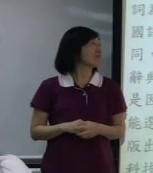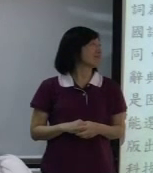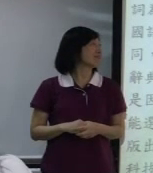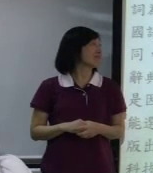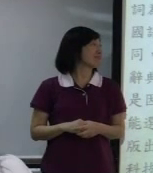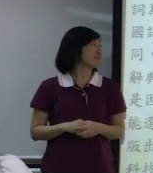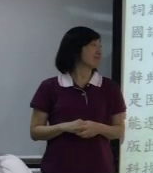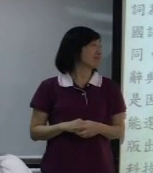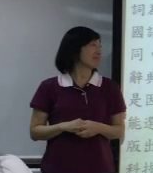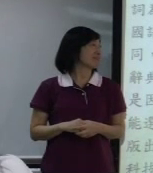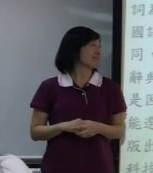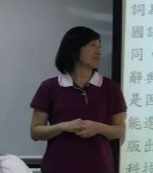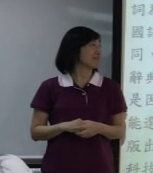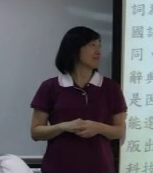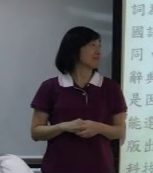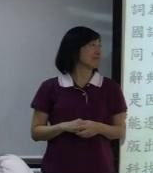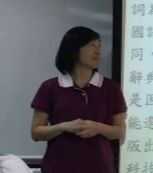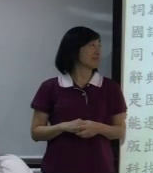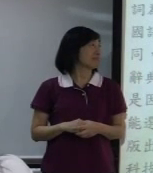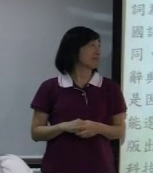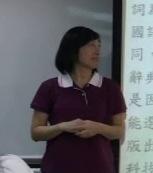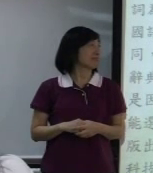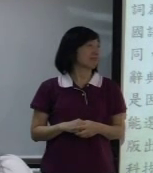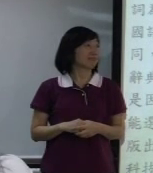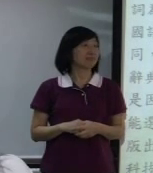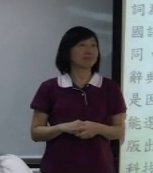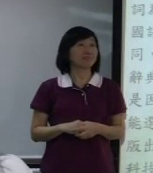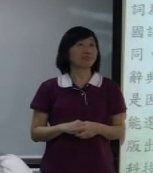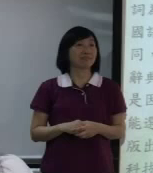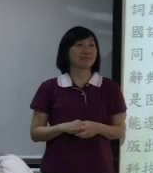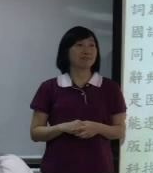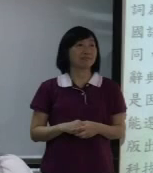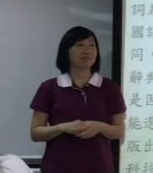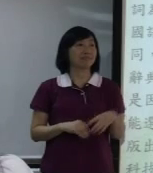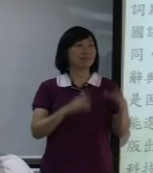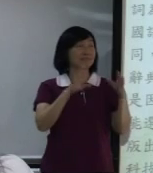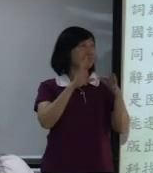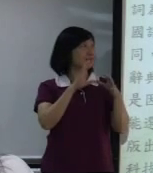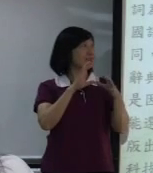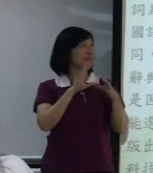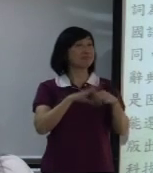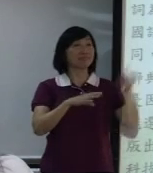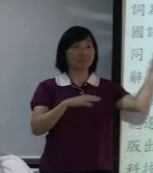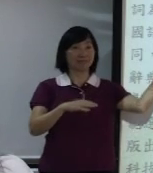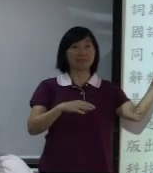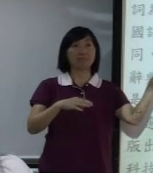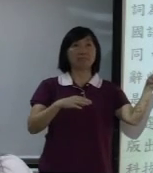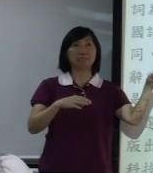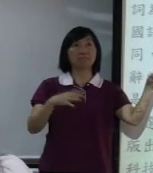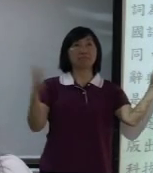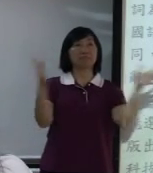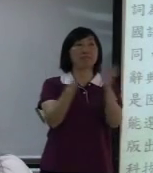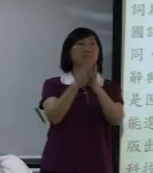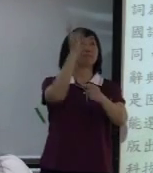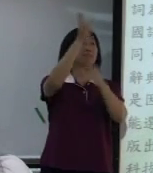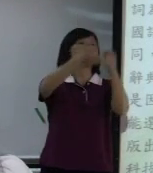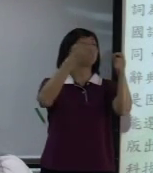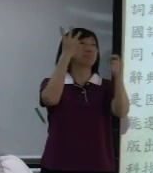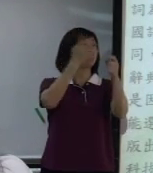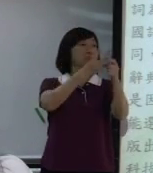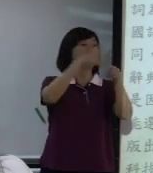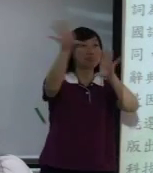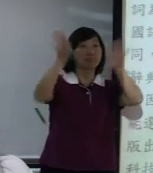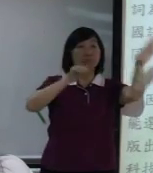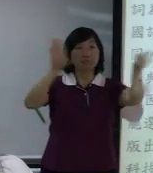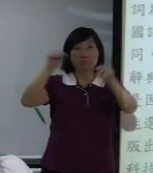好，那这样子一来呢，就花了3年收集